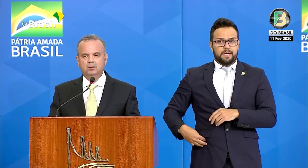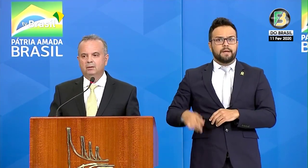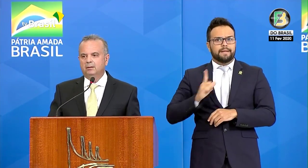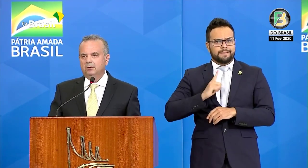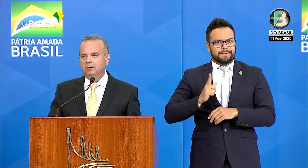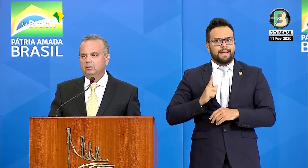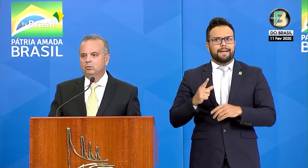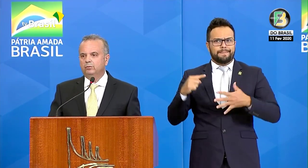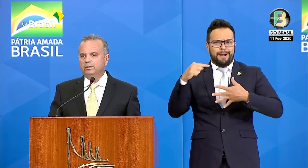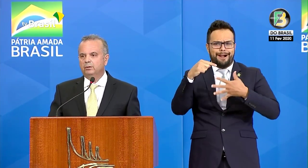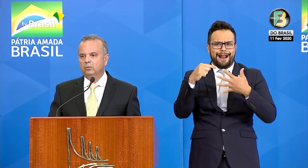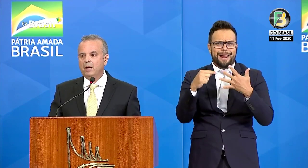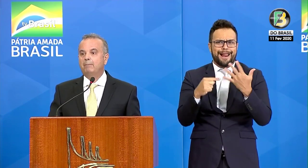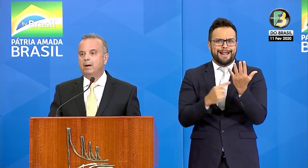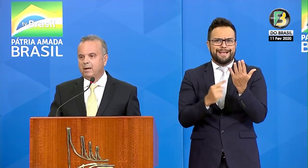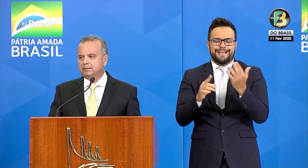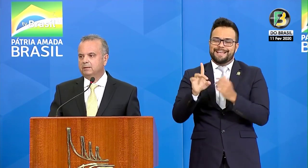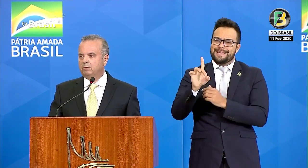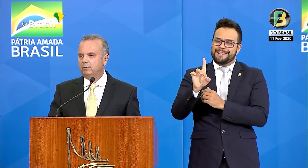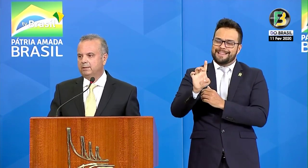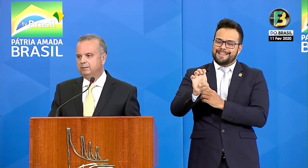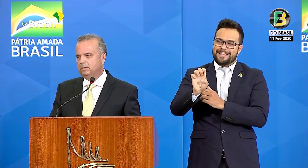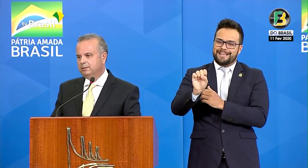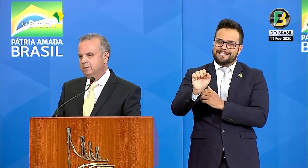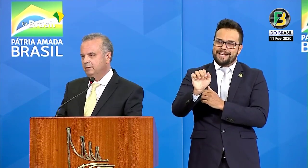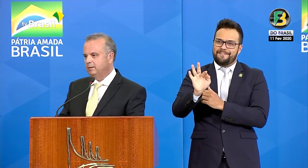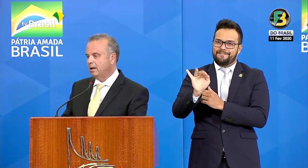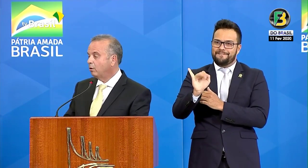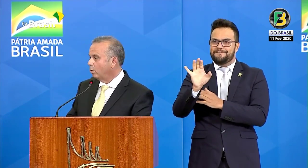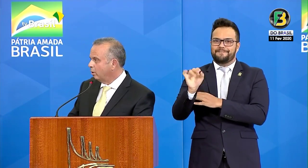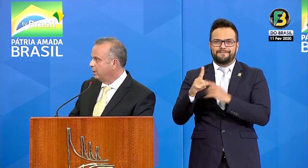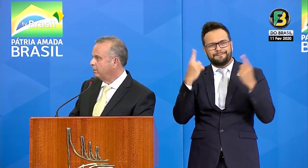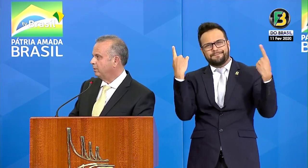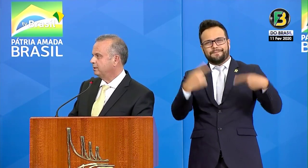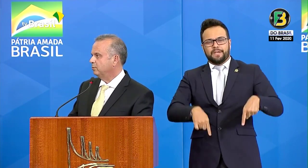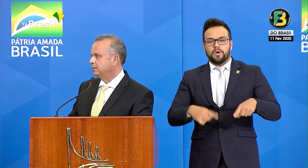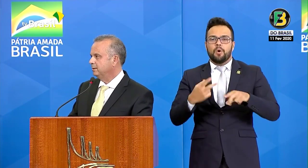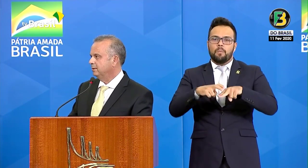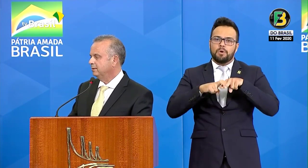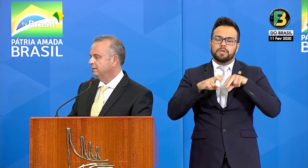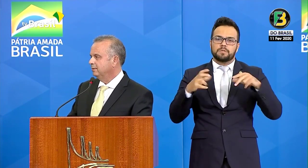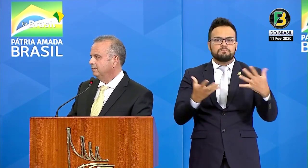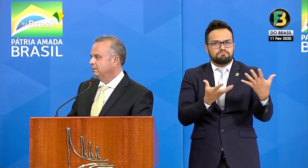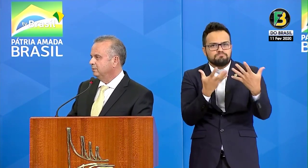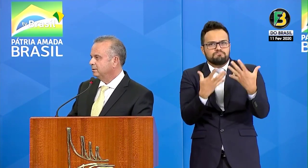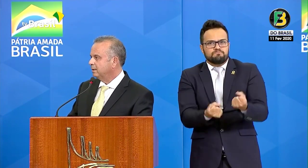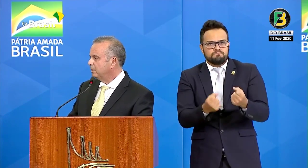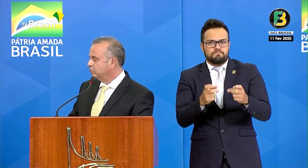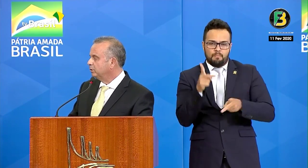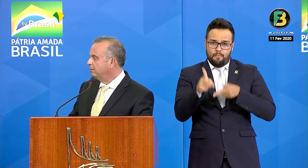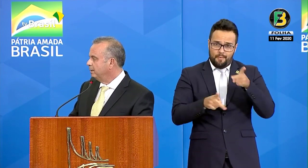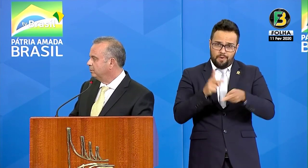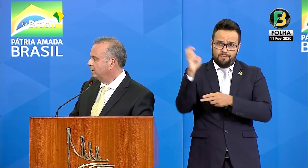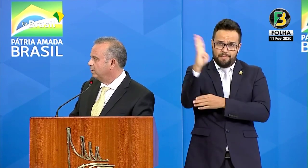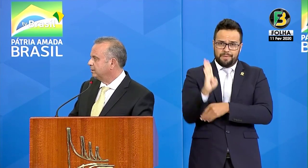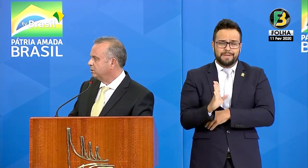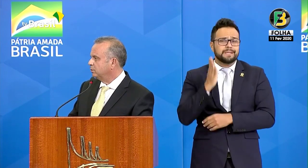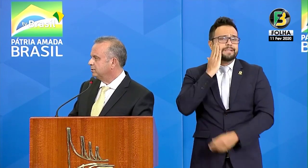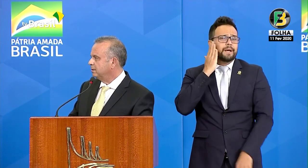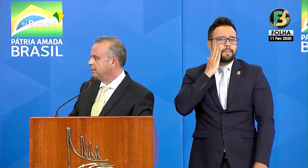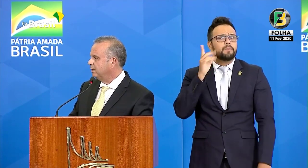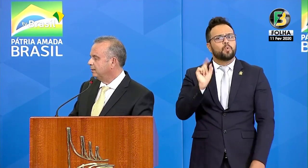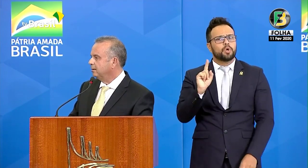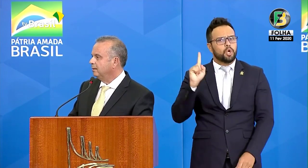braço em que o governo abraça a população brasileira, acolhe a população brasileira. Nós sabemos o tamanho da